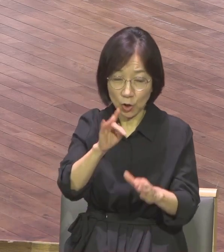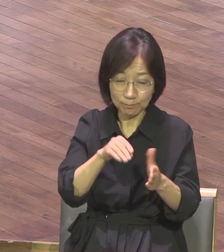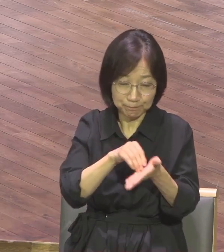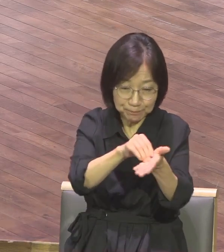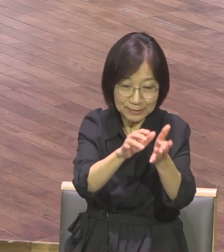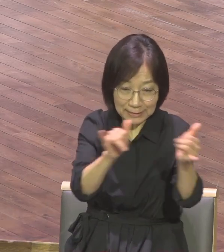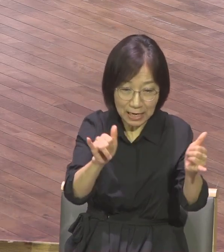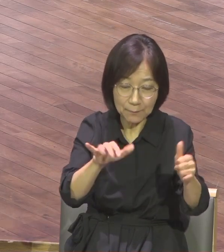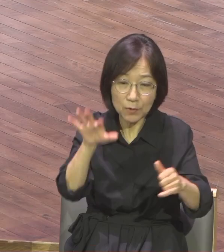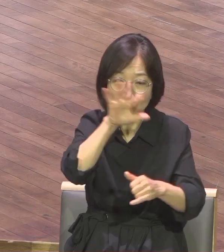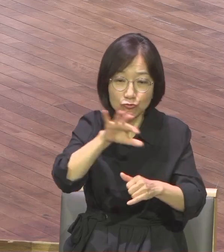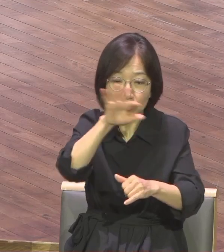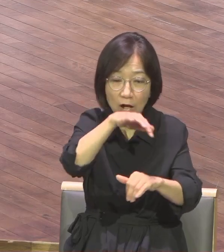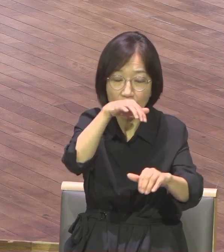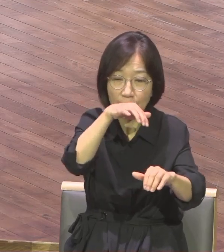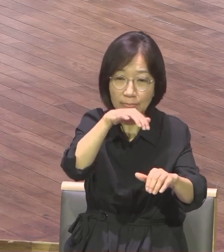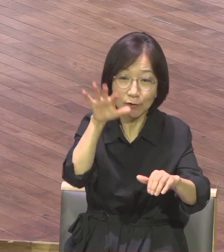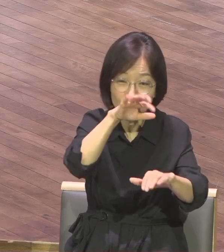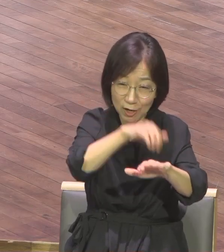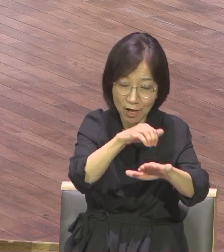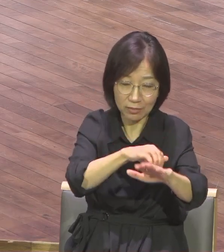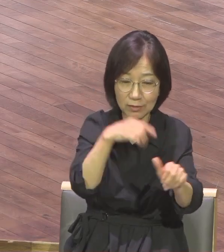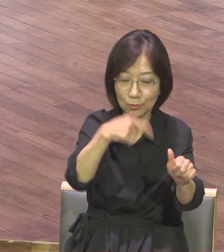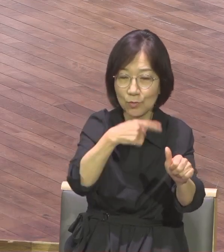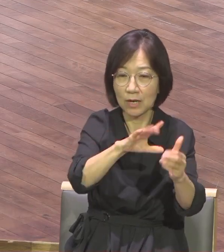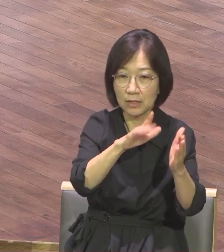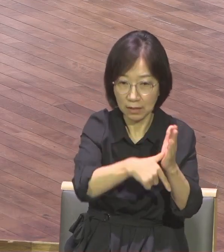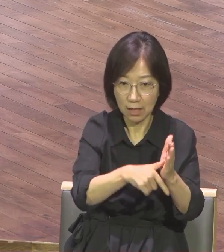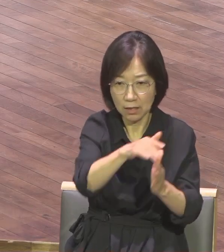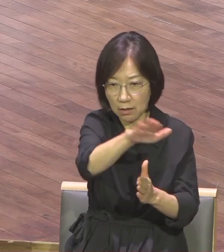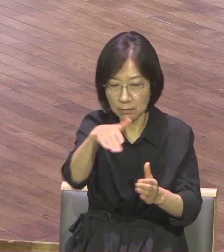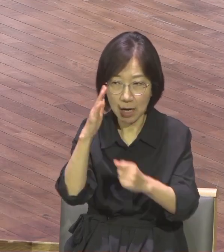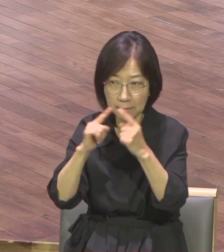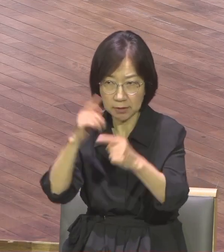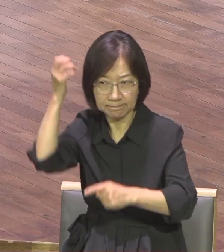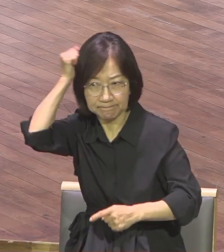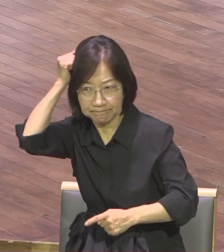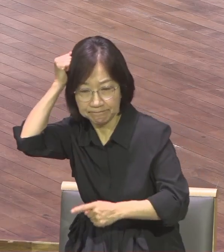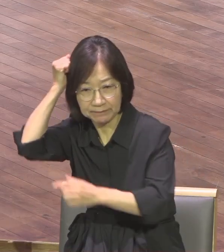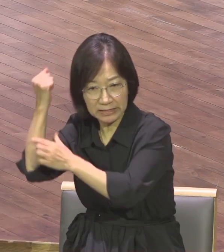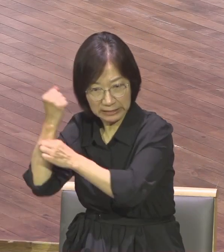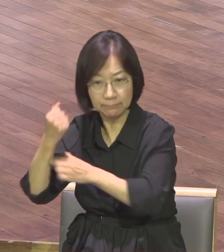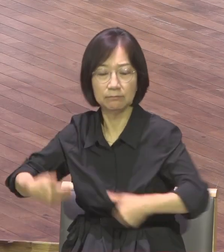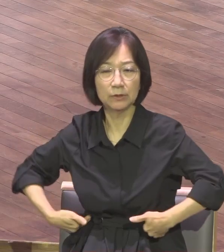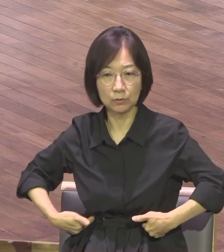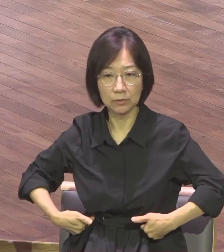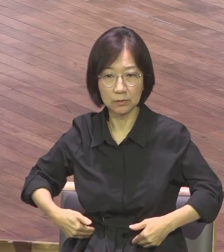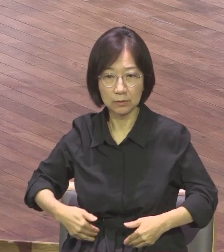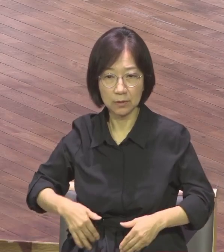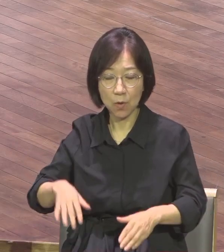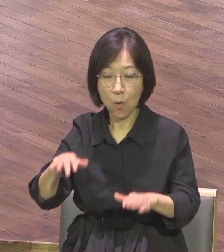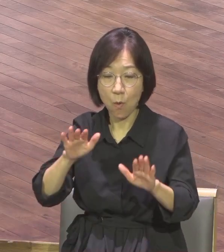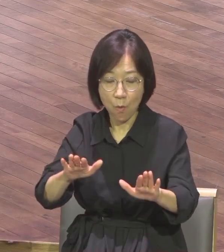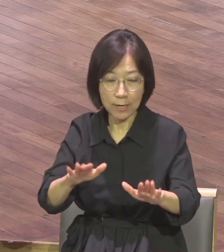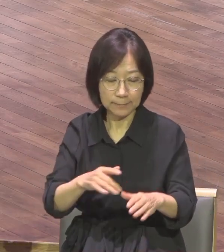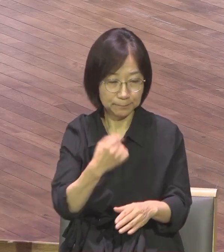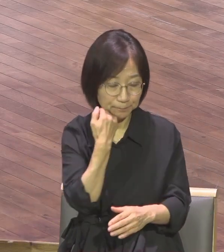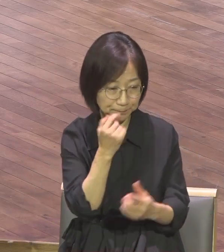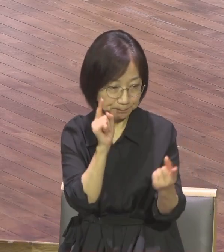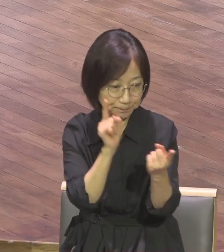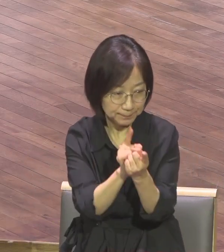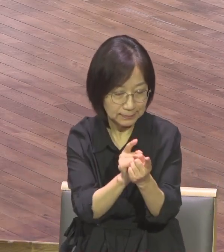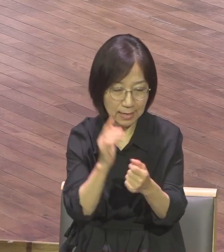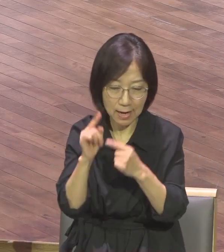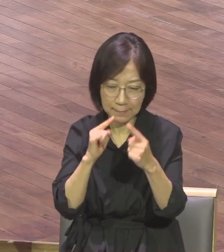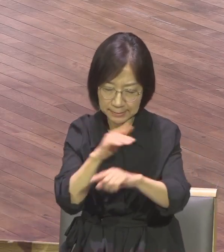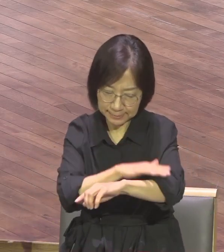훈련받은 사람이에요. 70인 요원이에요. 메시지가 쫙 정리된 빌립처럼요. 이 서대반처럼 정리된 사람이에요.